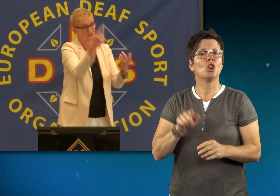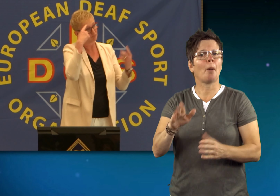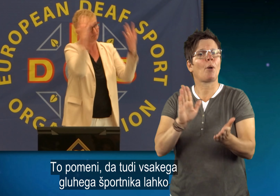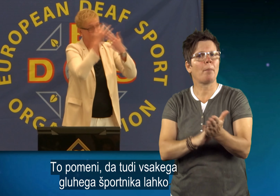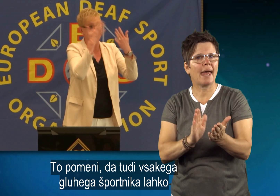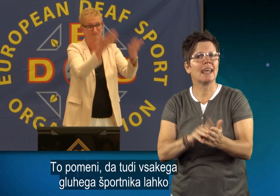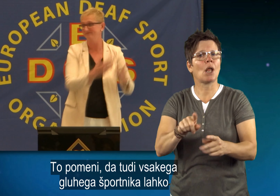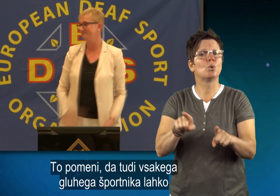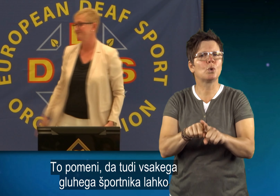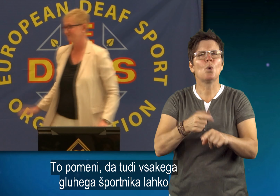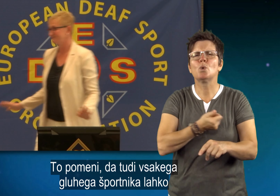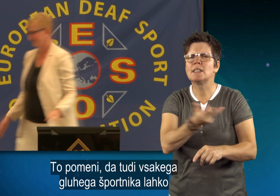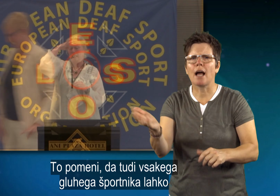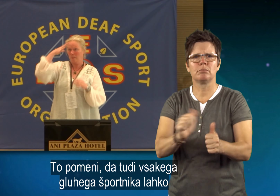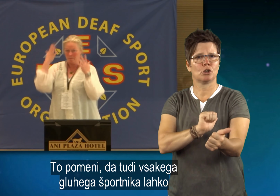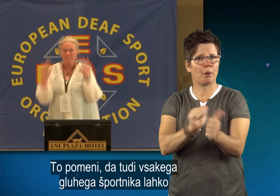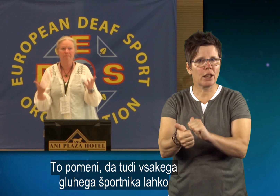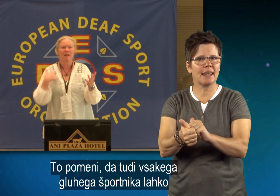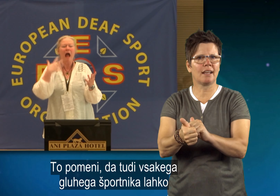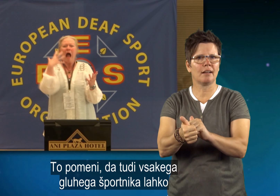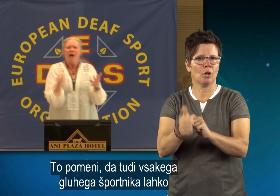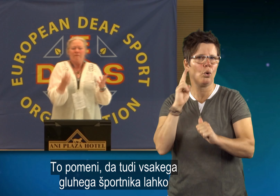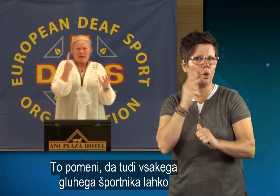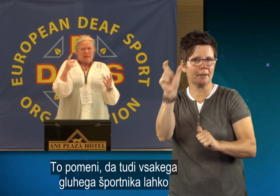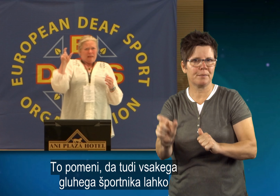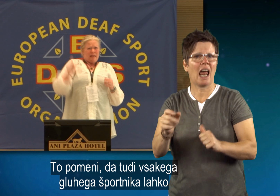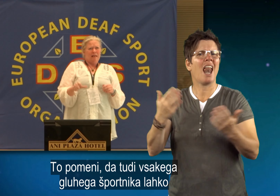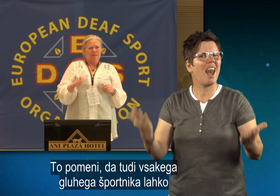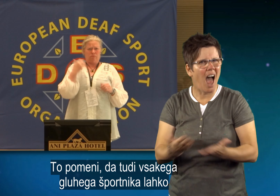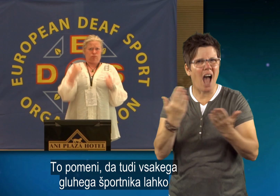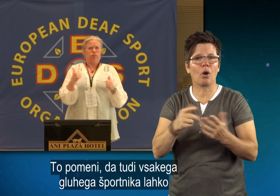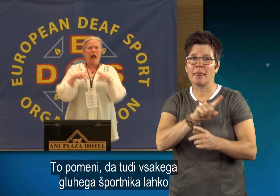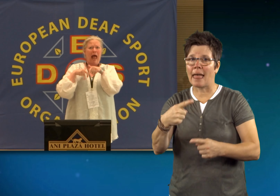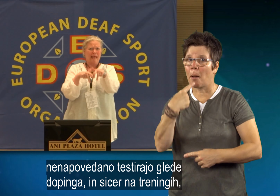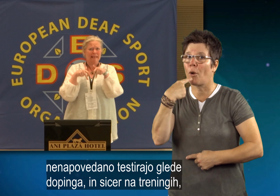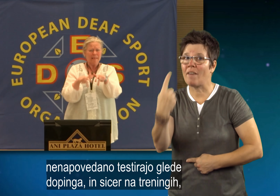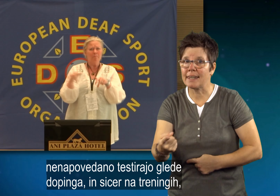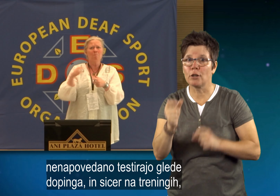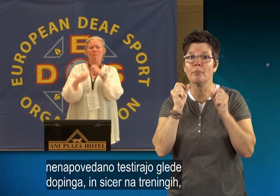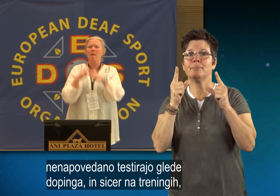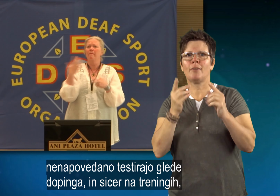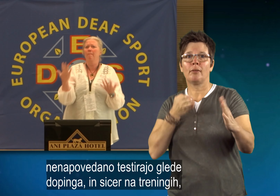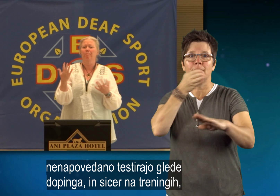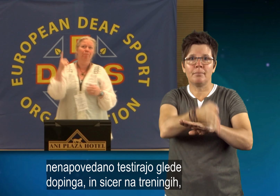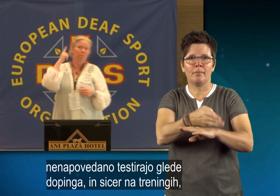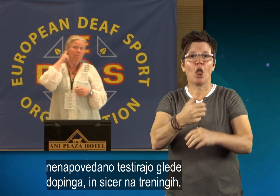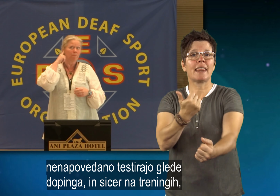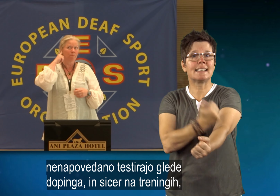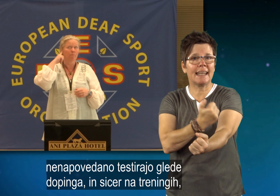To pomeni, da tudi vsakega gluhega športnika lahko nenapovedano testirajo glede dopinga, in sicer na